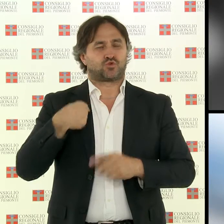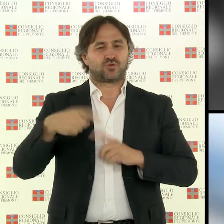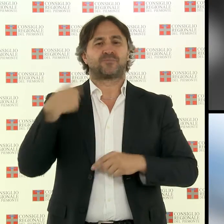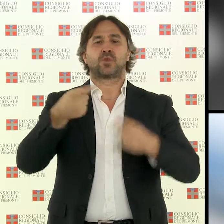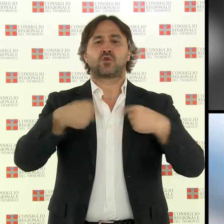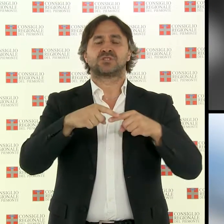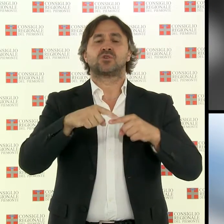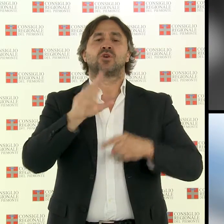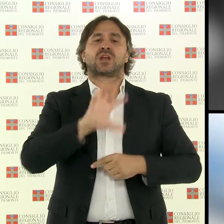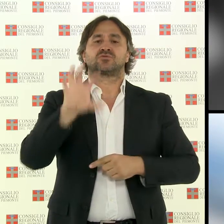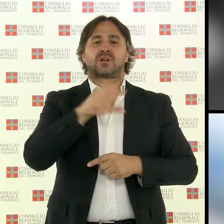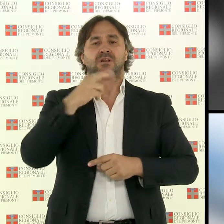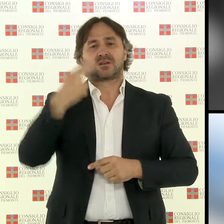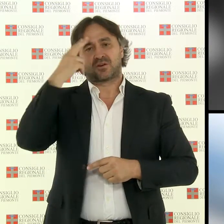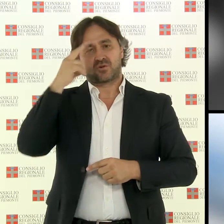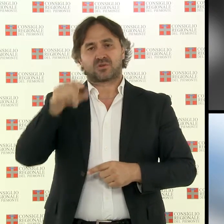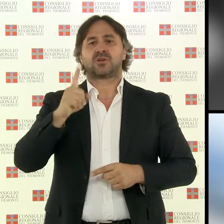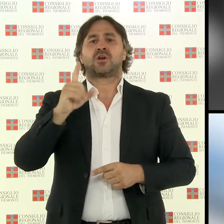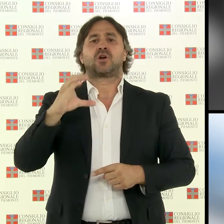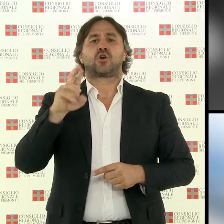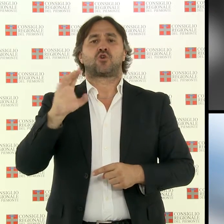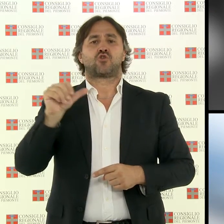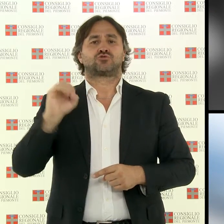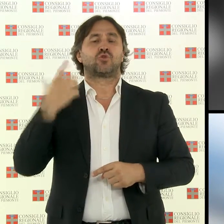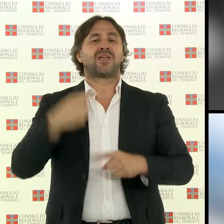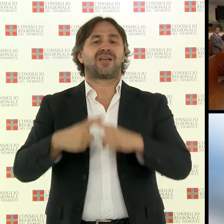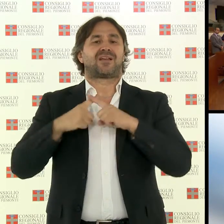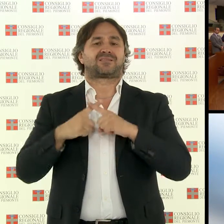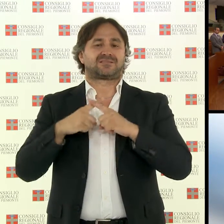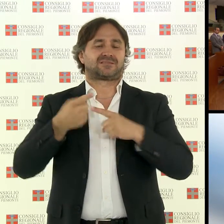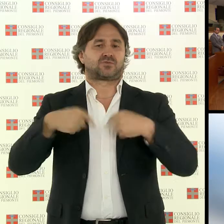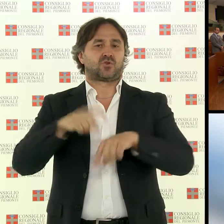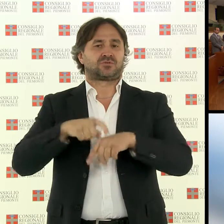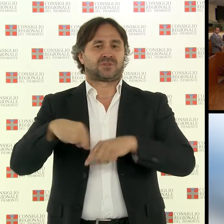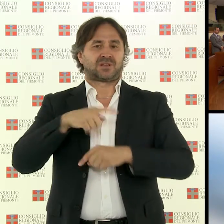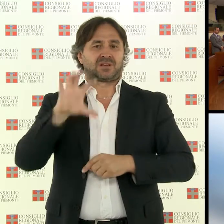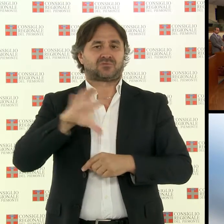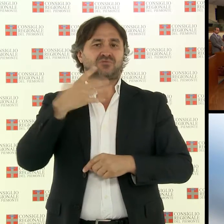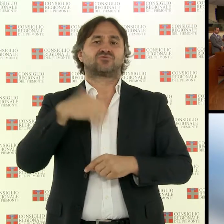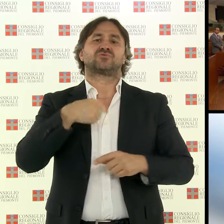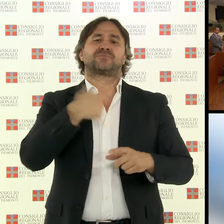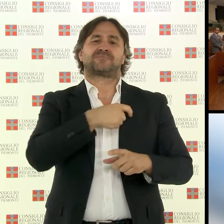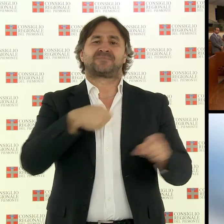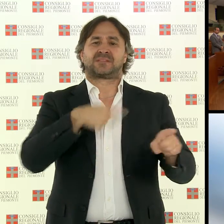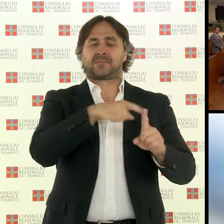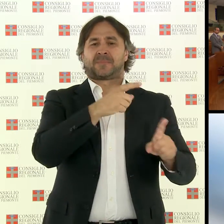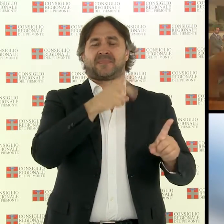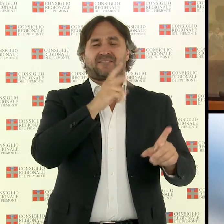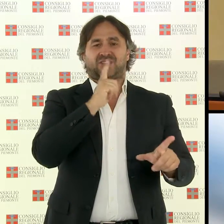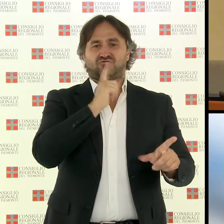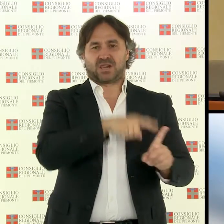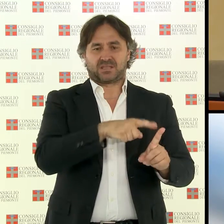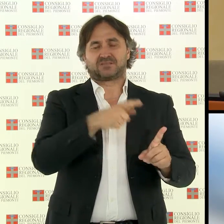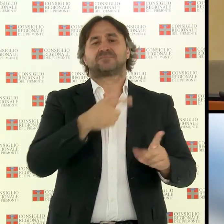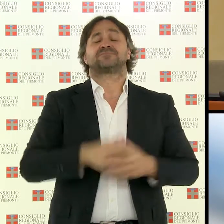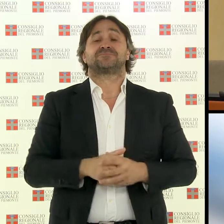ha commemorato Nereo Croso, ex consigliere regionale e già presidente della provincia di Vercelli, recentemente scomparso.